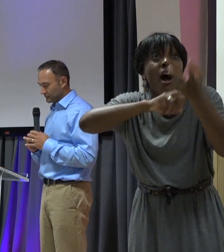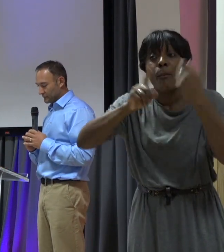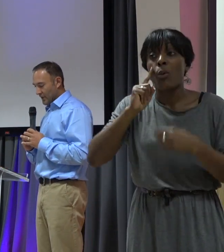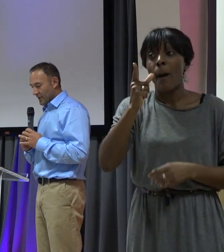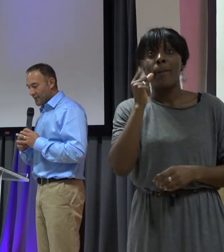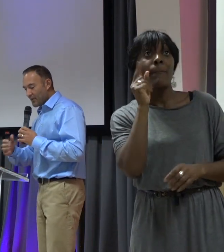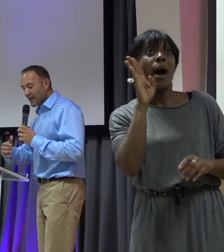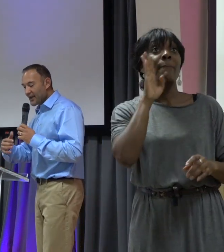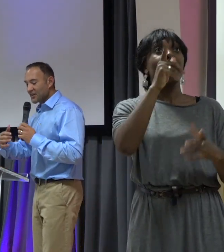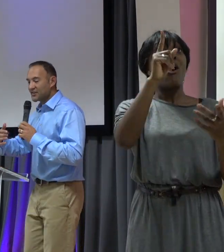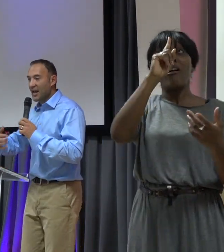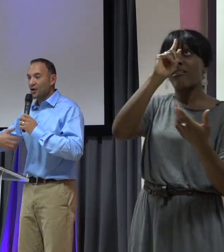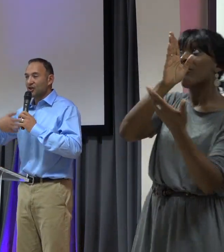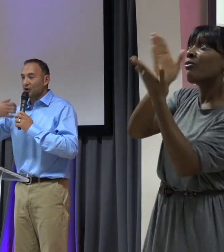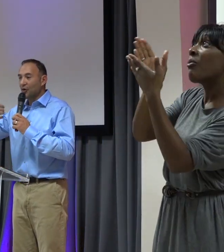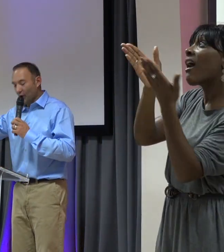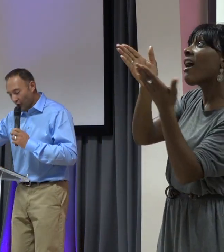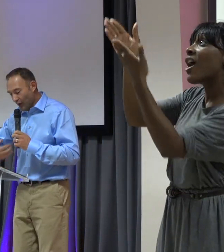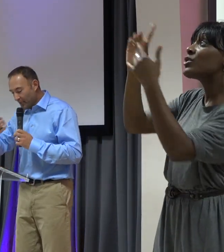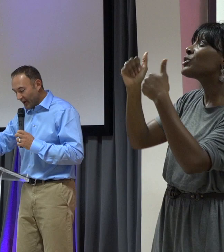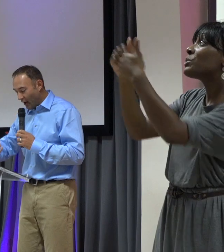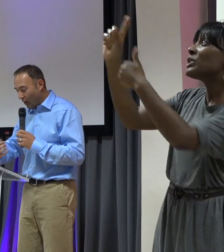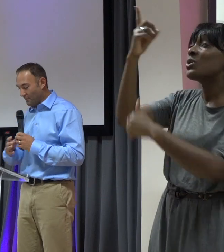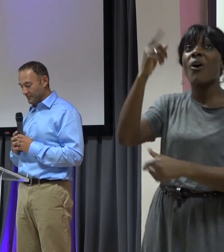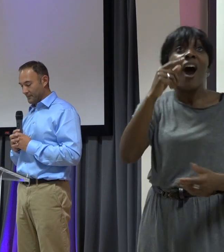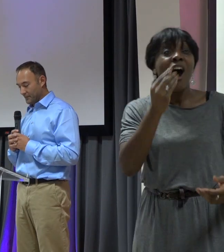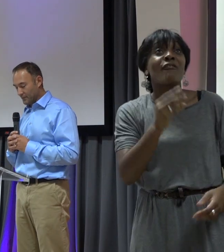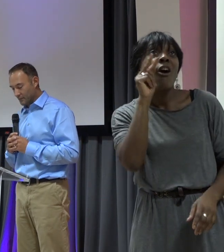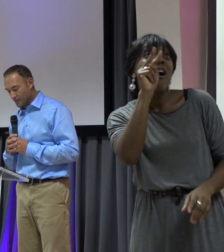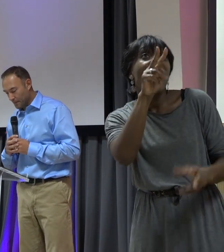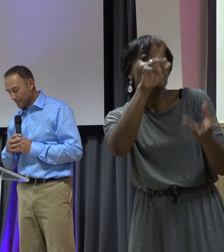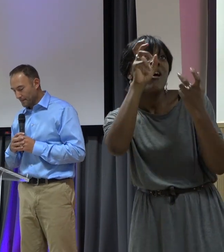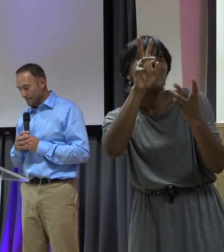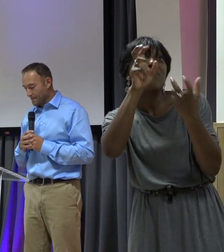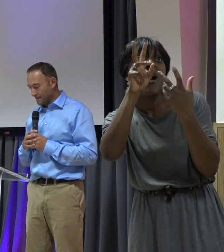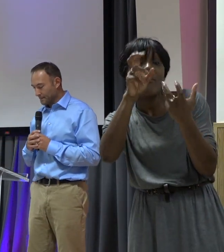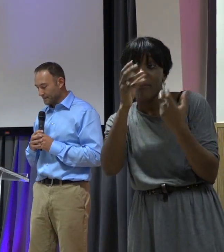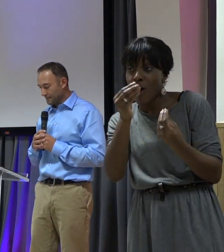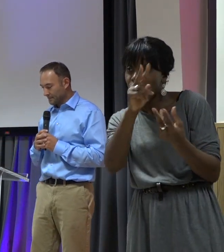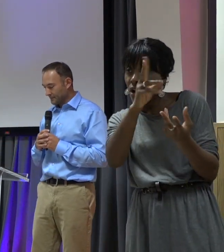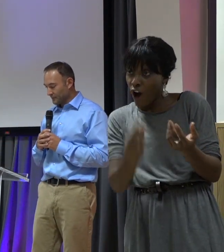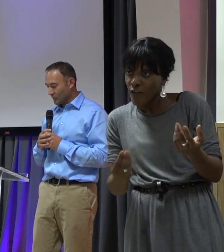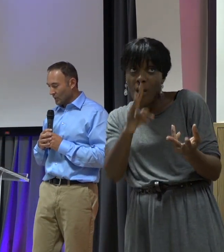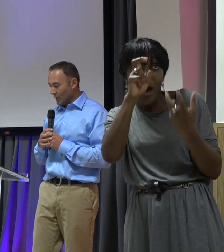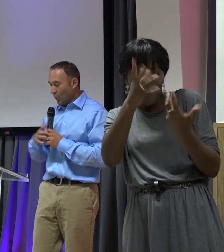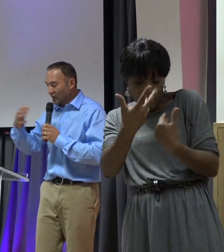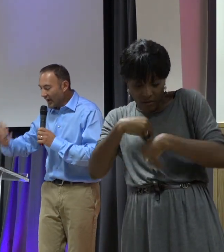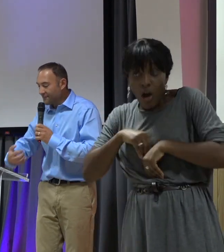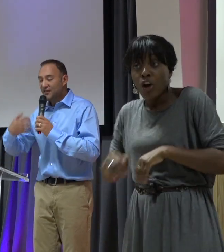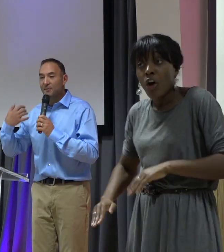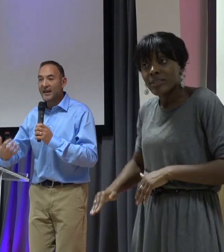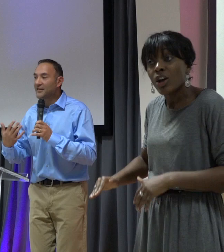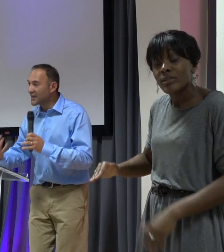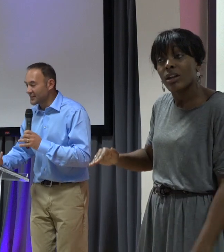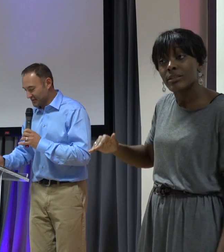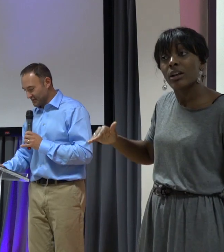craindre l'Éternel, then my guess is that your children are growing up in a home donc je crois que dans ce cas, tes enfants grandissent dans une maison where life